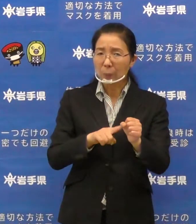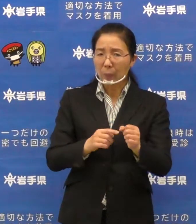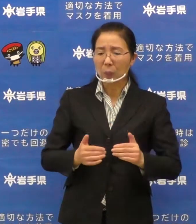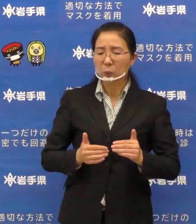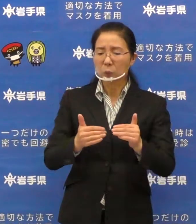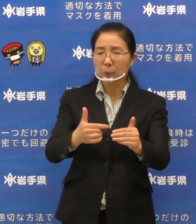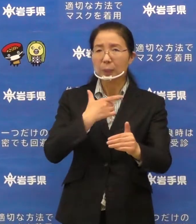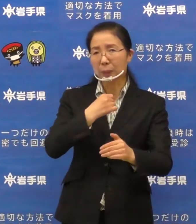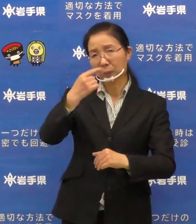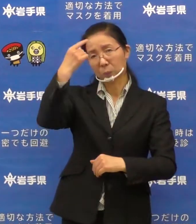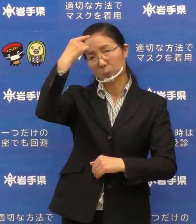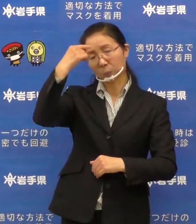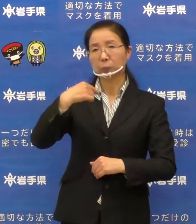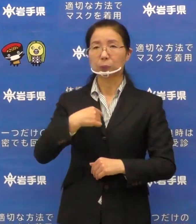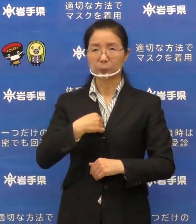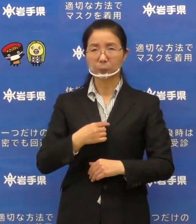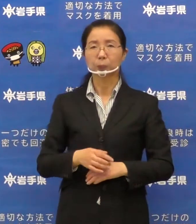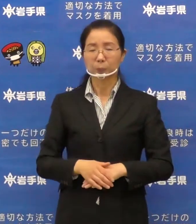めていきたいと思います。